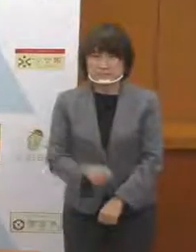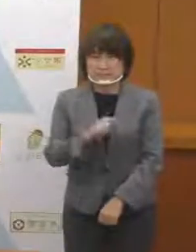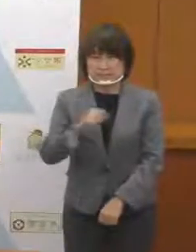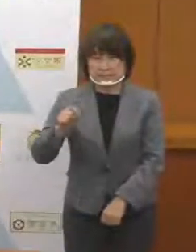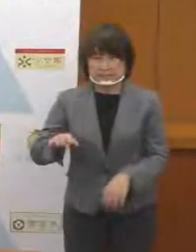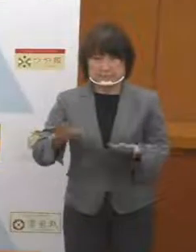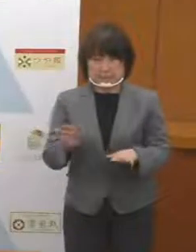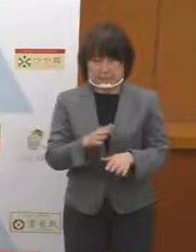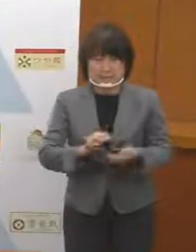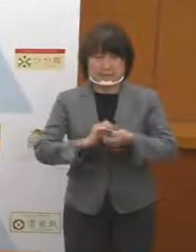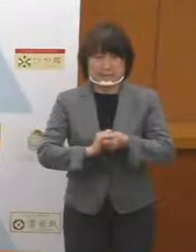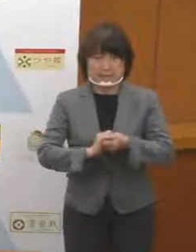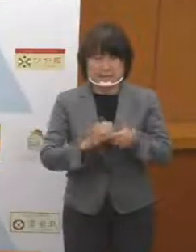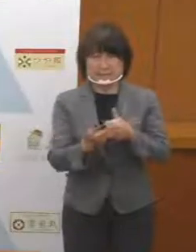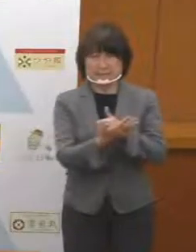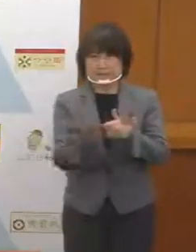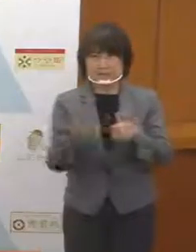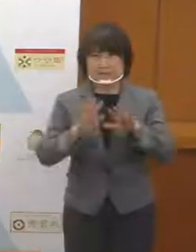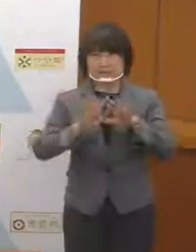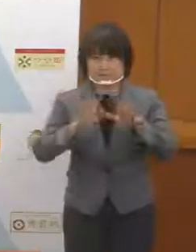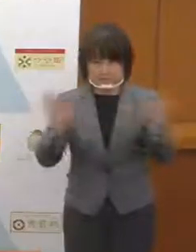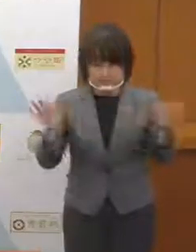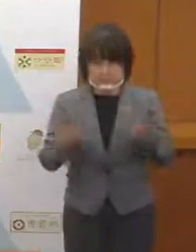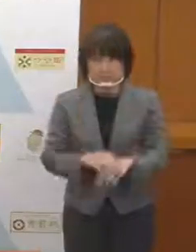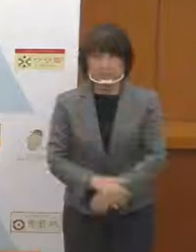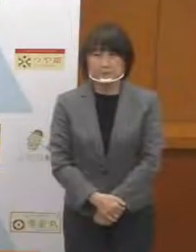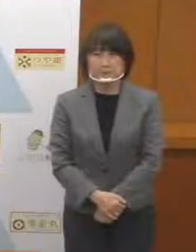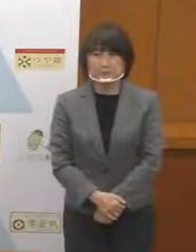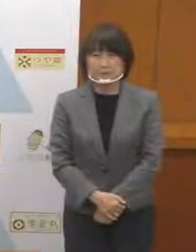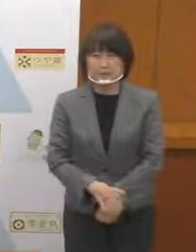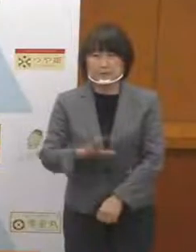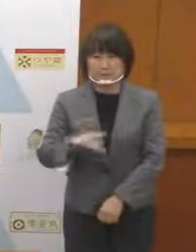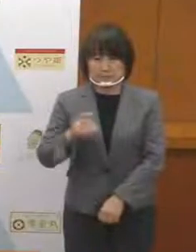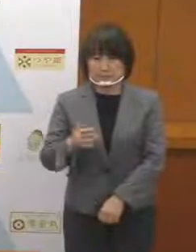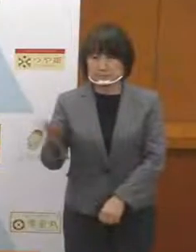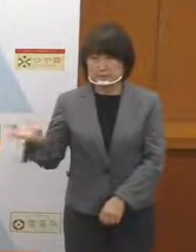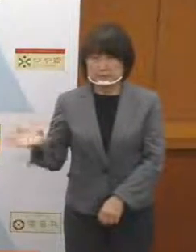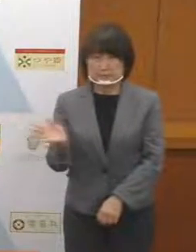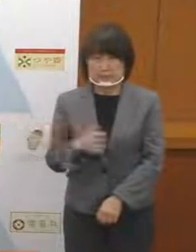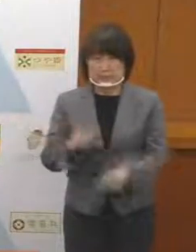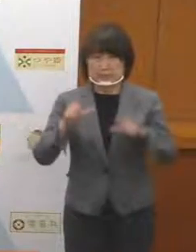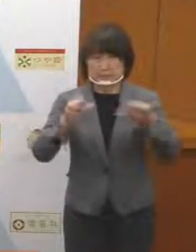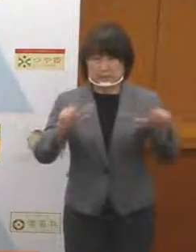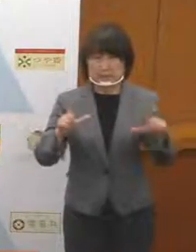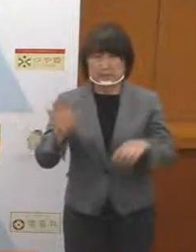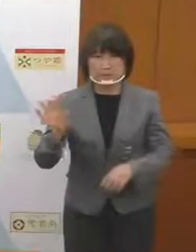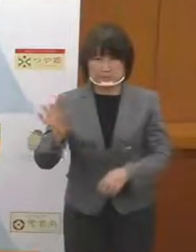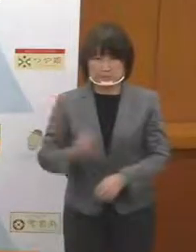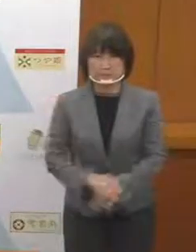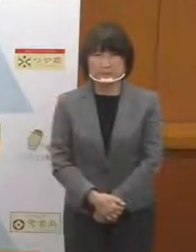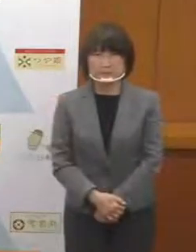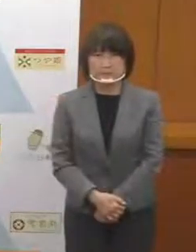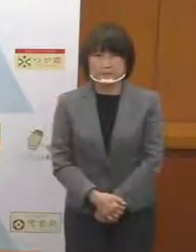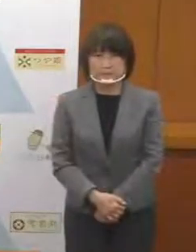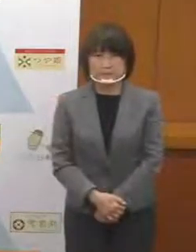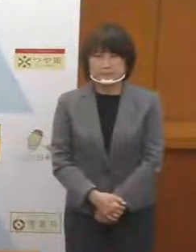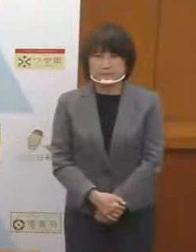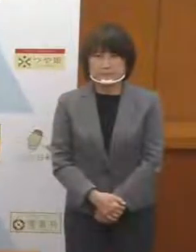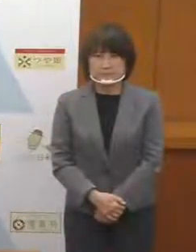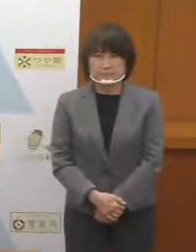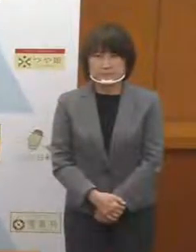只今より定例の記者会見を始めさせていただきますはじめにちーから発言がございます